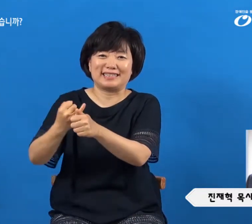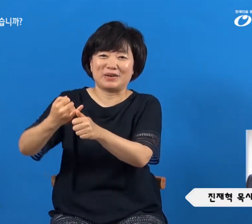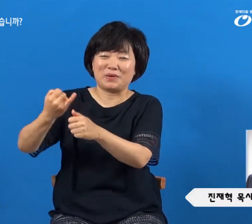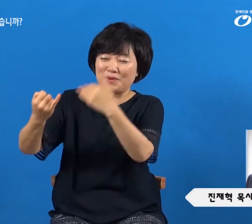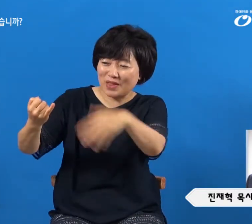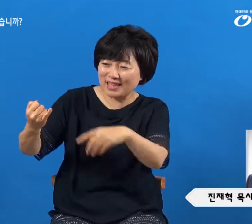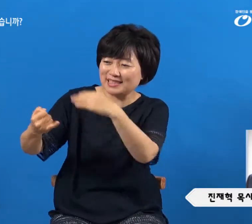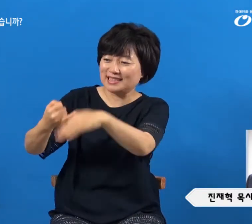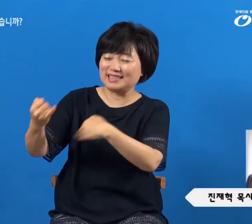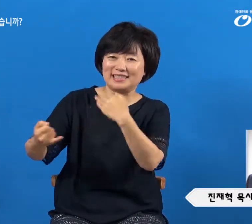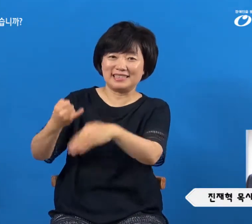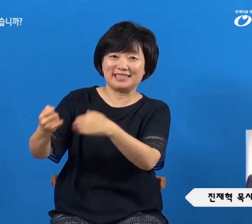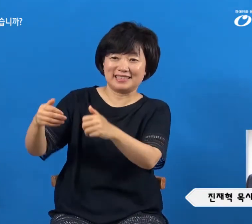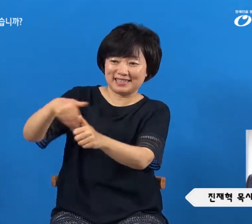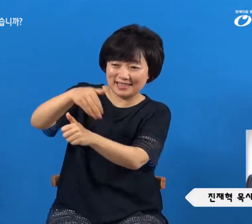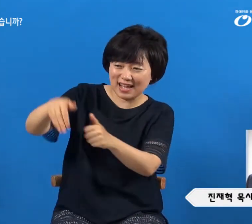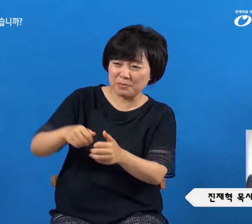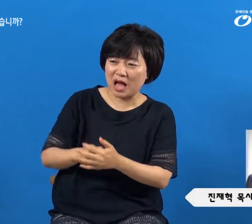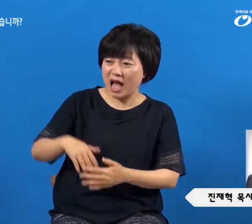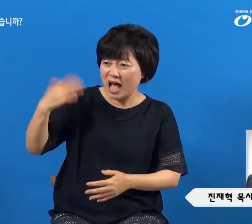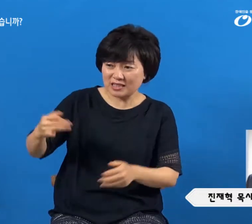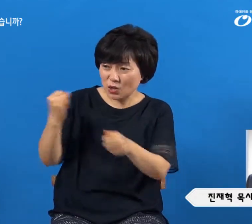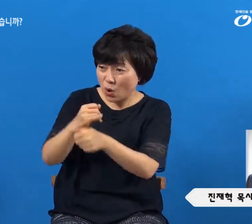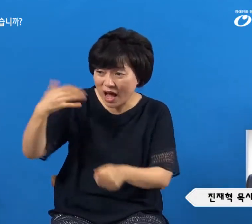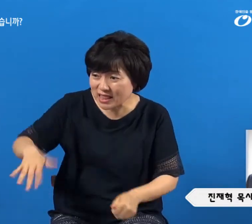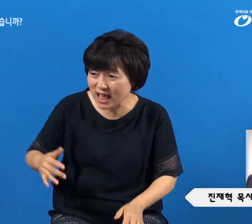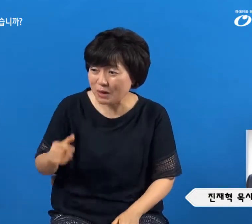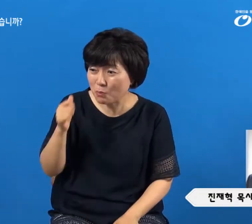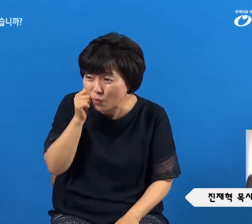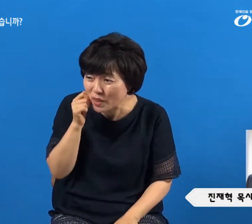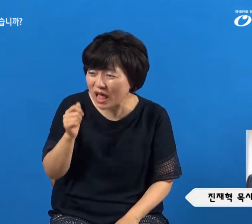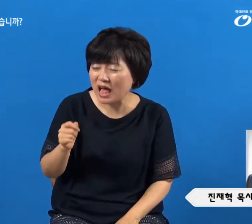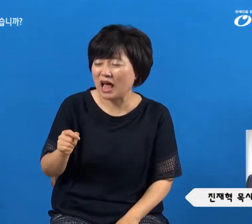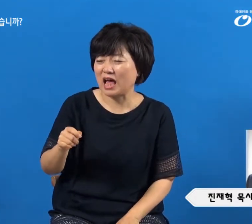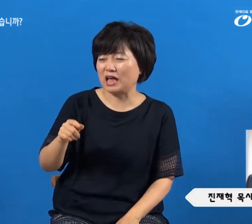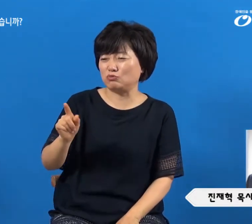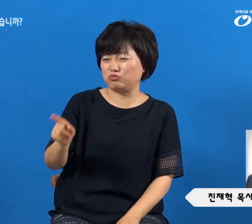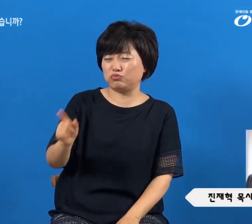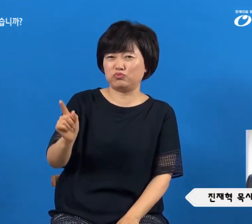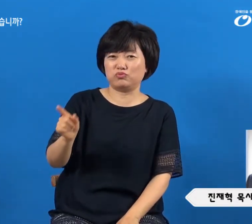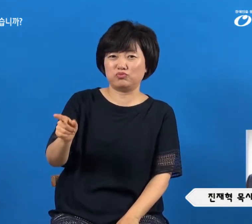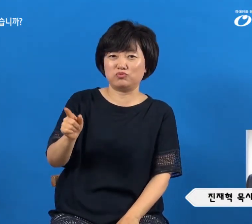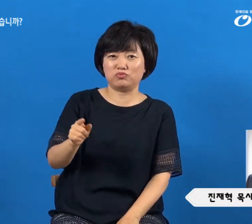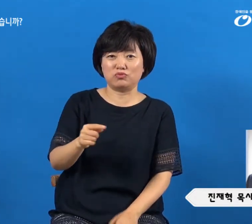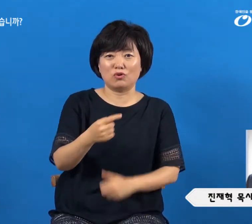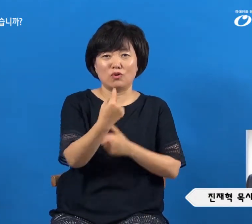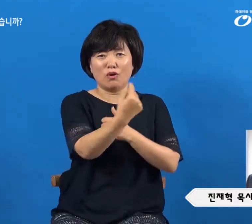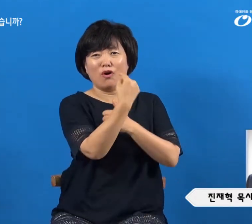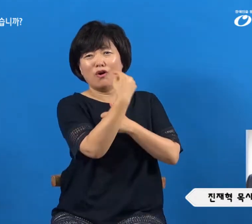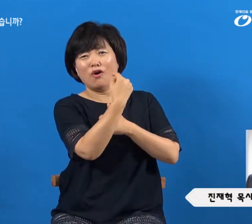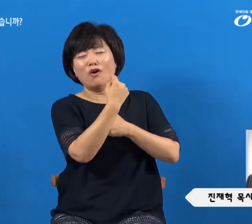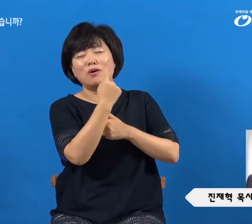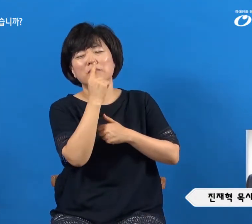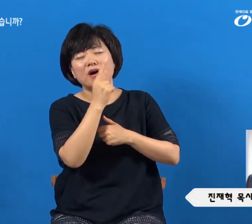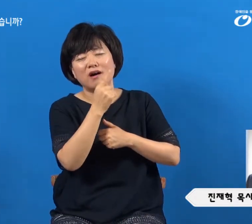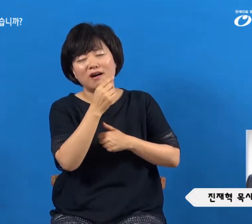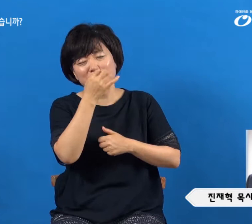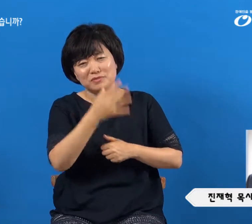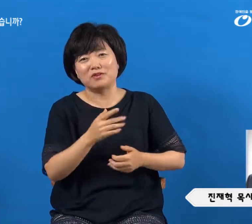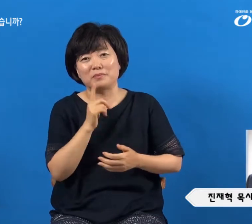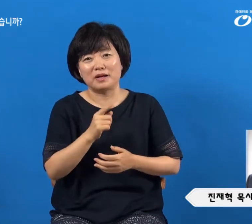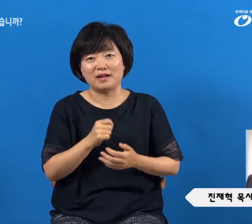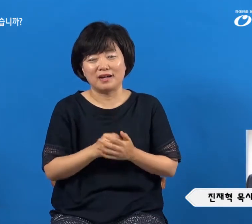아무도 없냐고, 아직도 결혼 못했냐고, 그것도 너무너무 견디기 힘들다고 합니다.